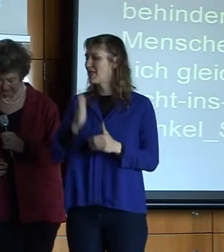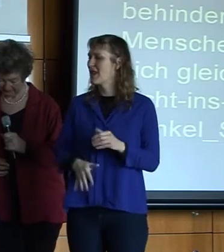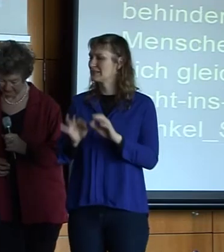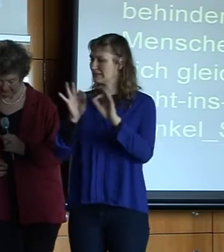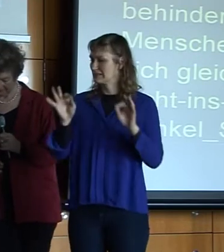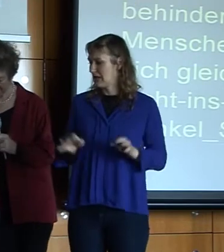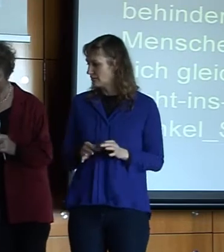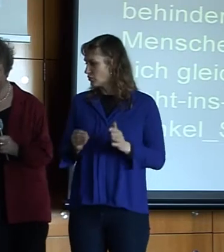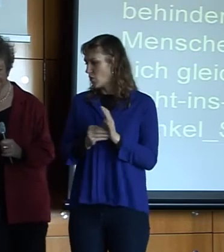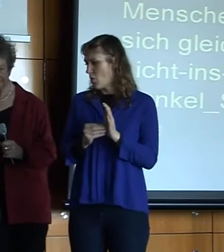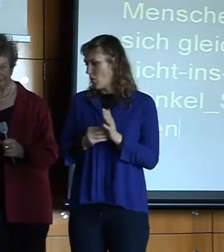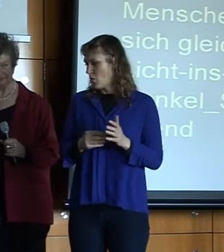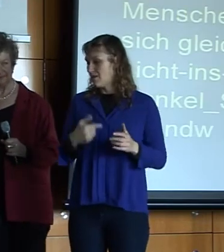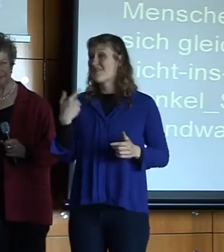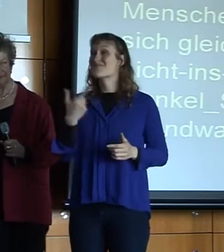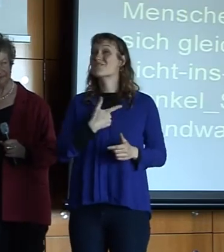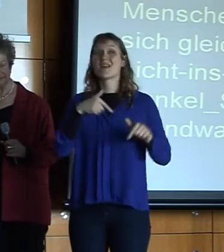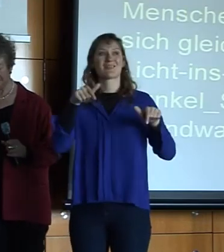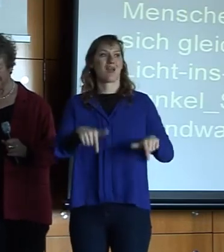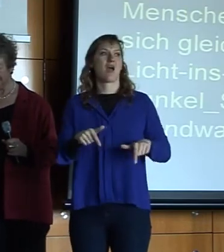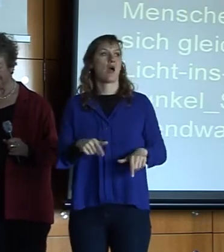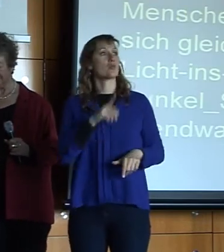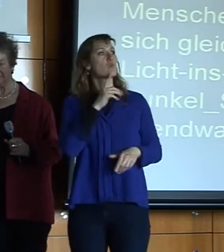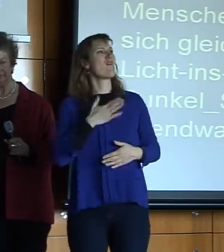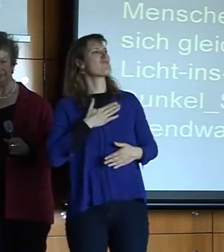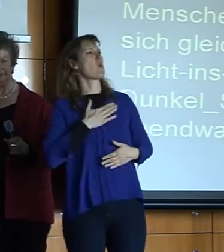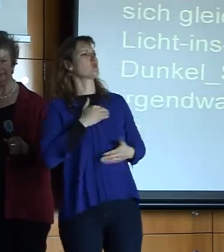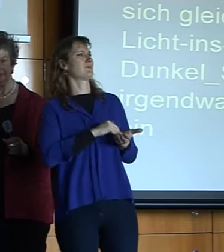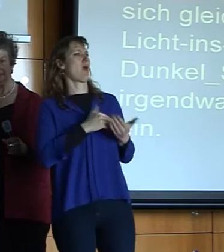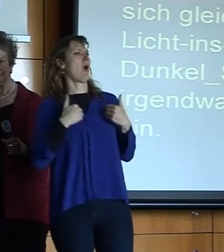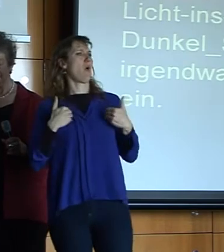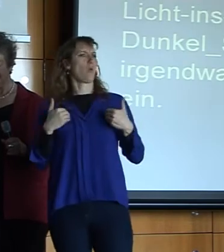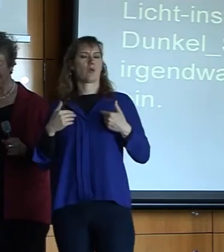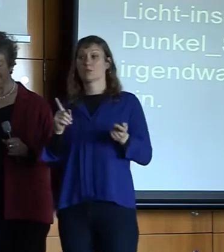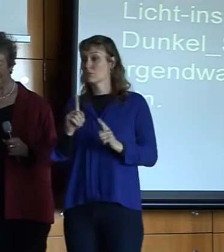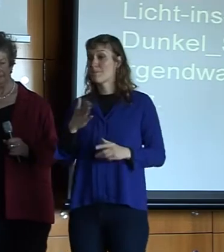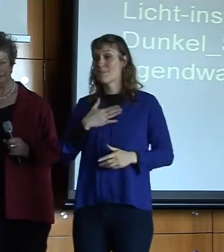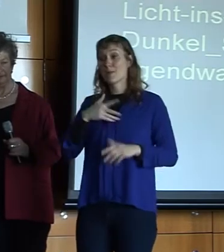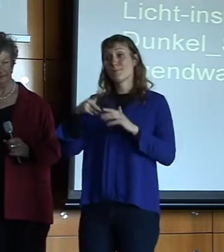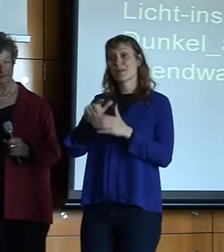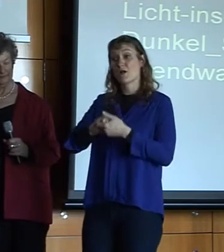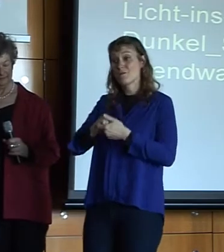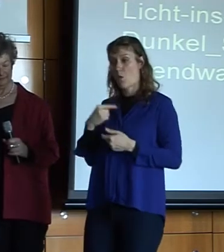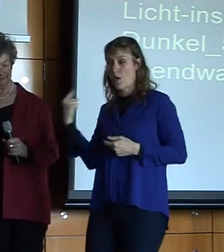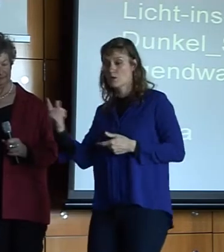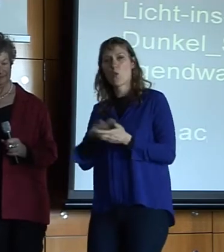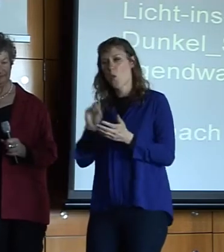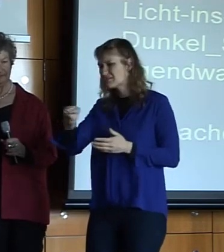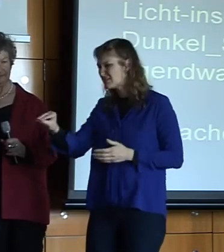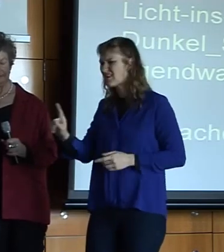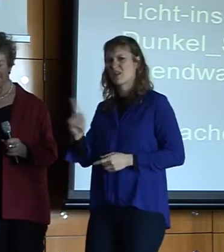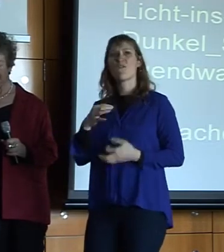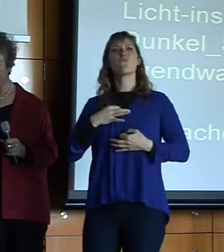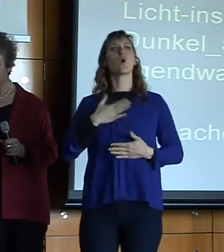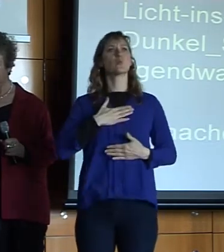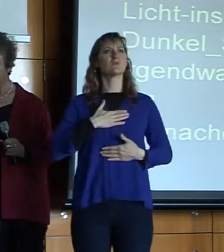Satz. Wir machen das nicht nur für uns. Ich sage das meinen behinderten Freundinnen und Freunden immer wieder. Wir